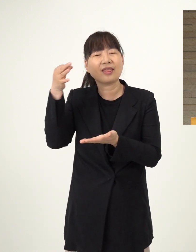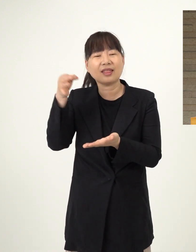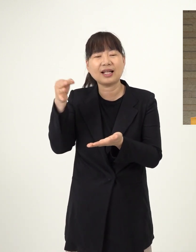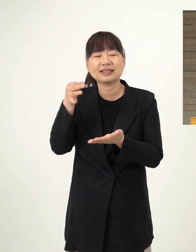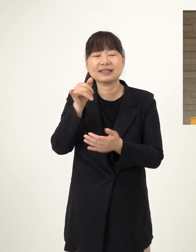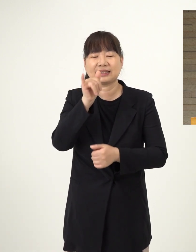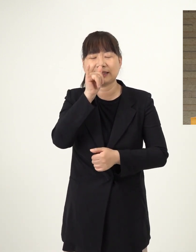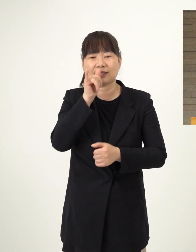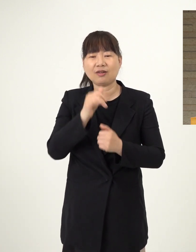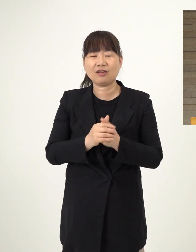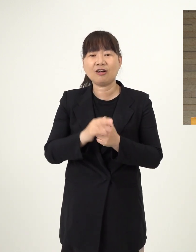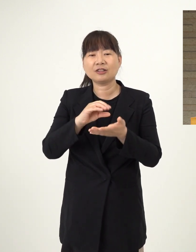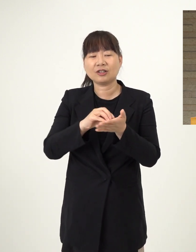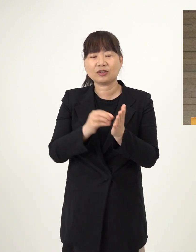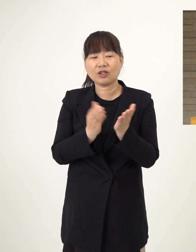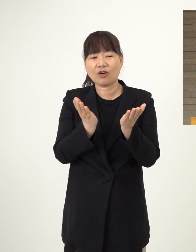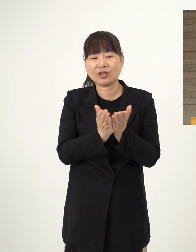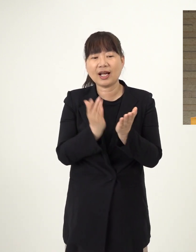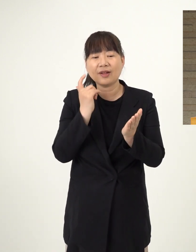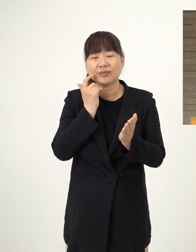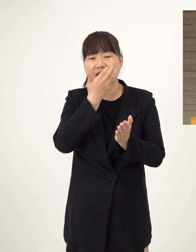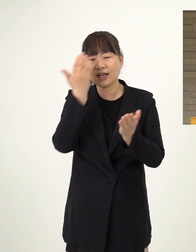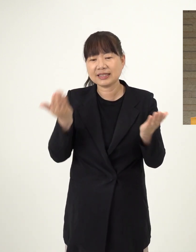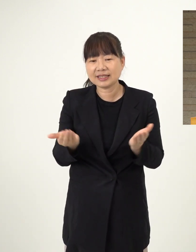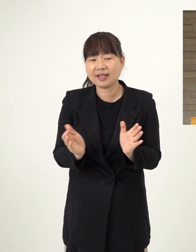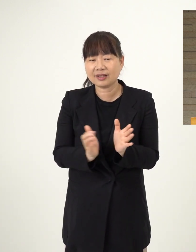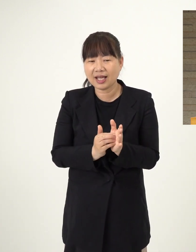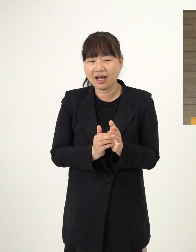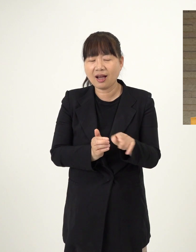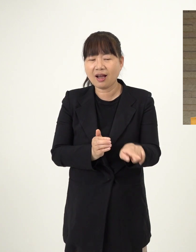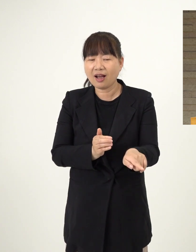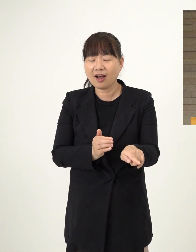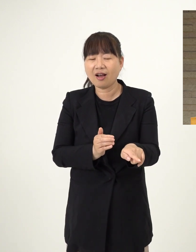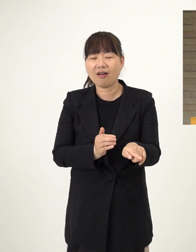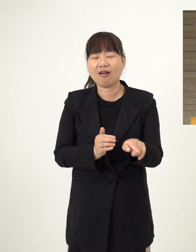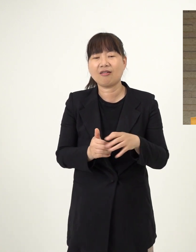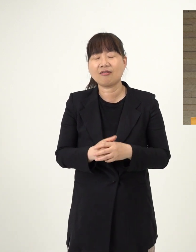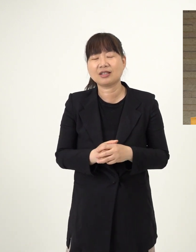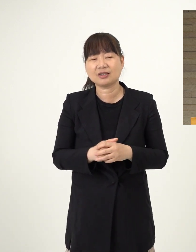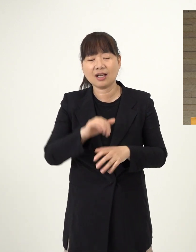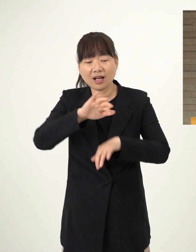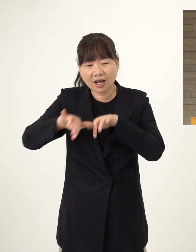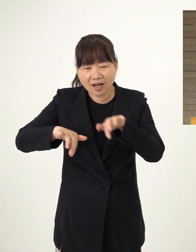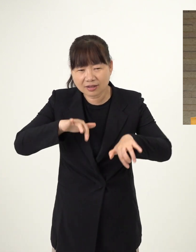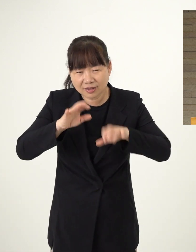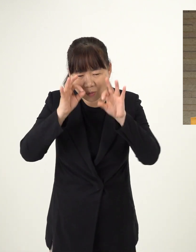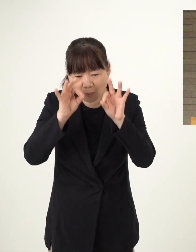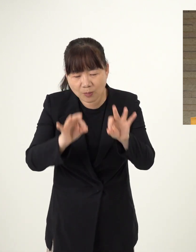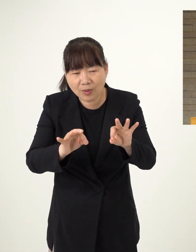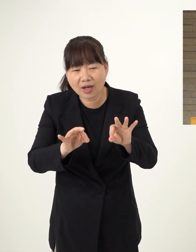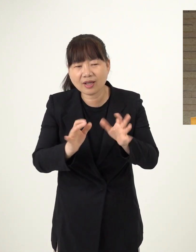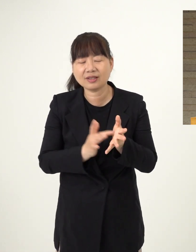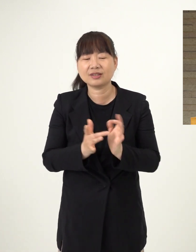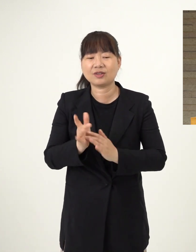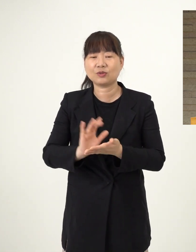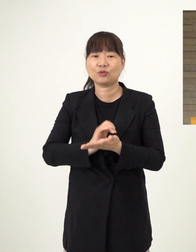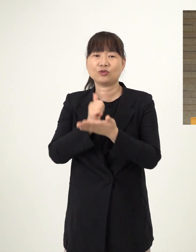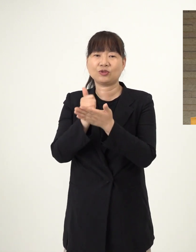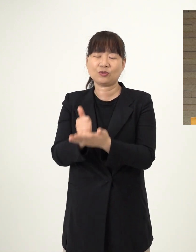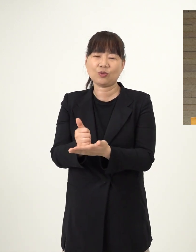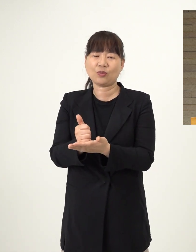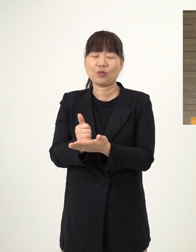적절한 아름다운 일을 했다. 근데 그 적절한 아름다운 일의 정체를 헤집어 보니까 예수